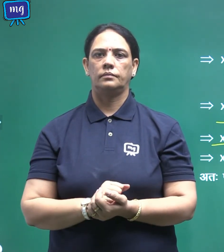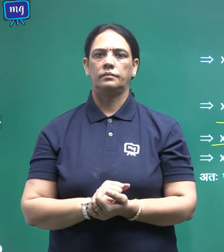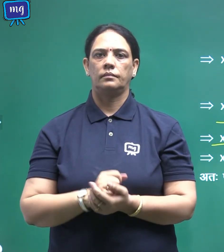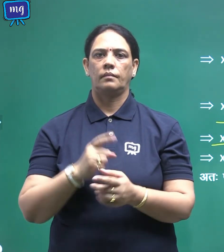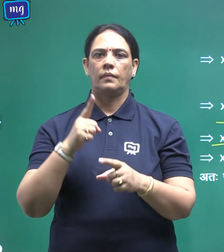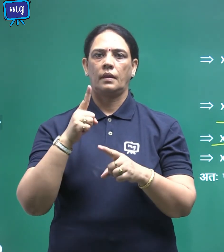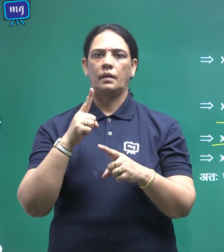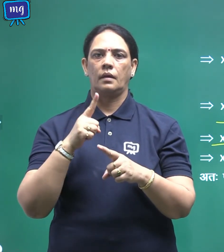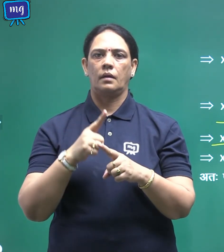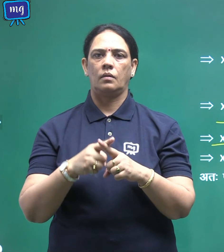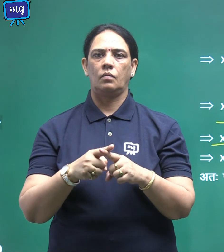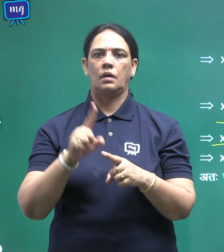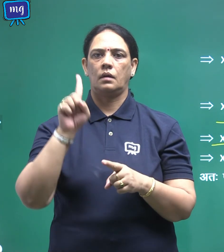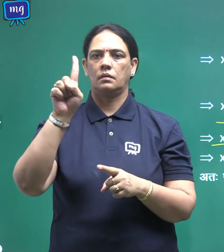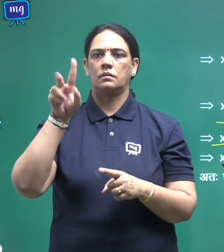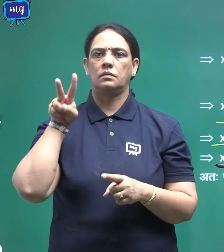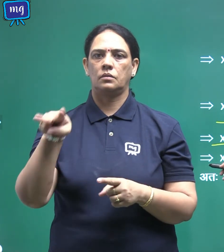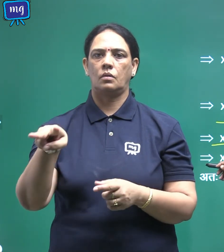गुणा 100,